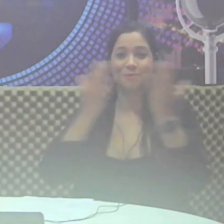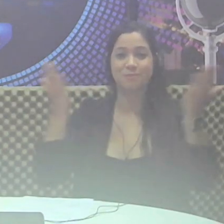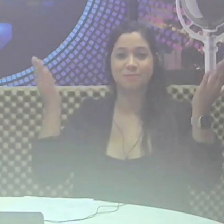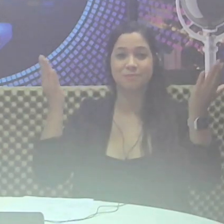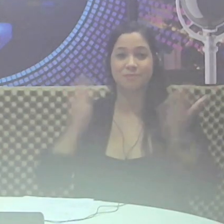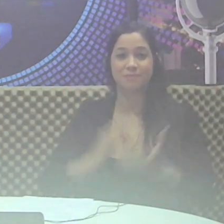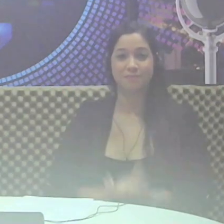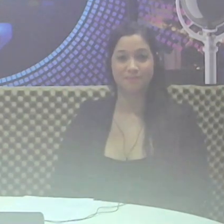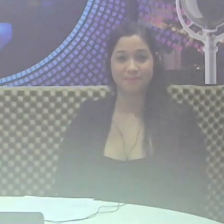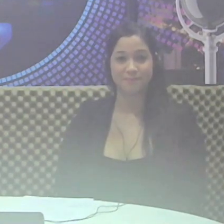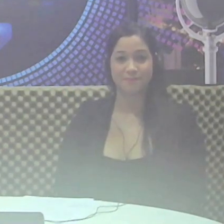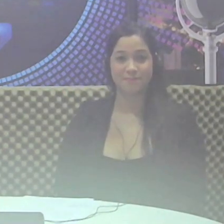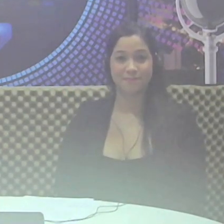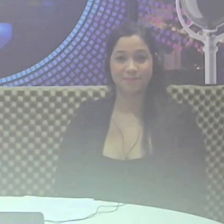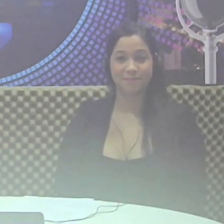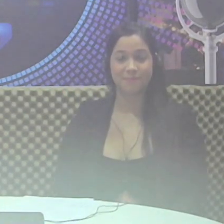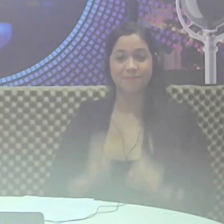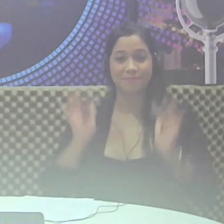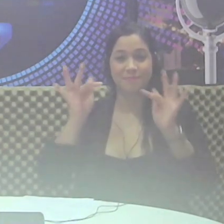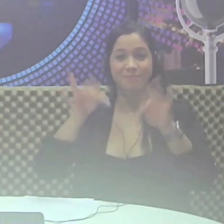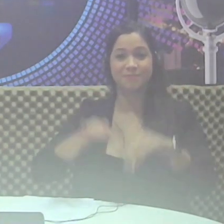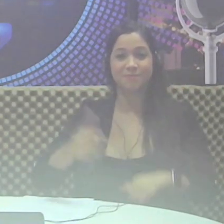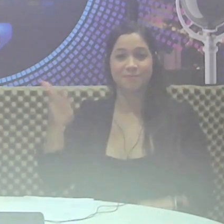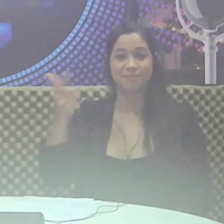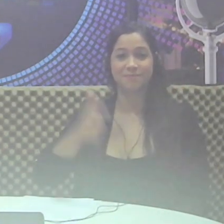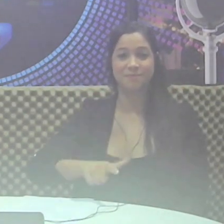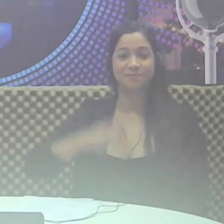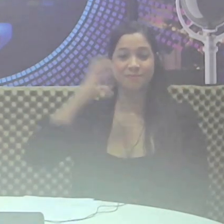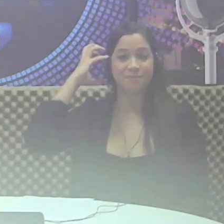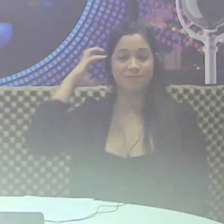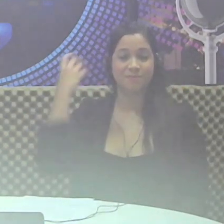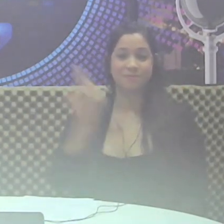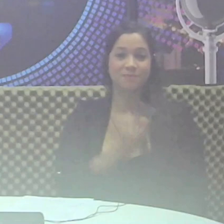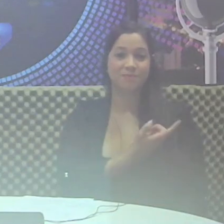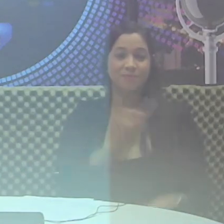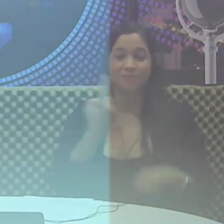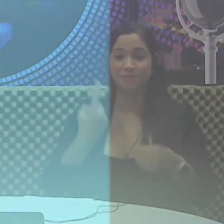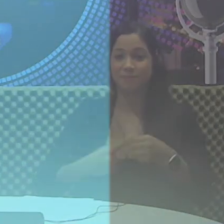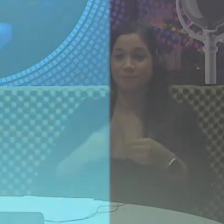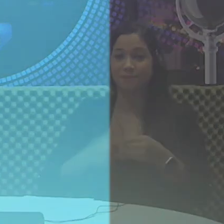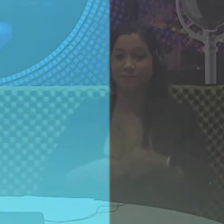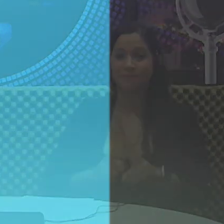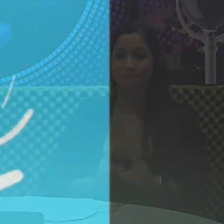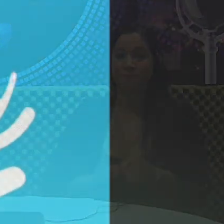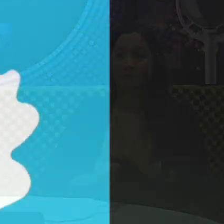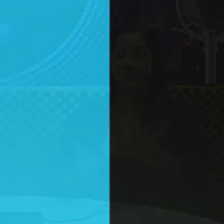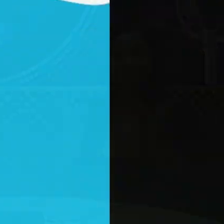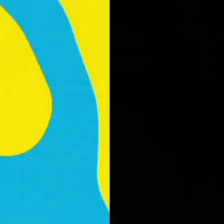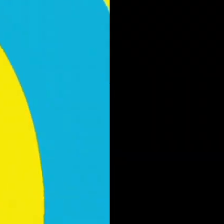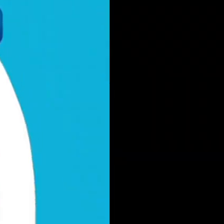bem. Fica por aqui mais uma edição do programa da Rádio Nossa Cidade.